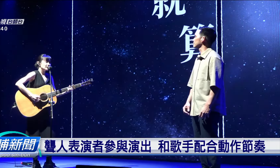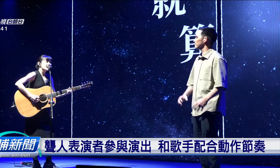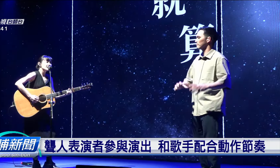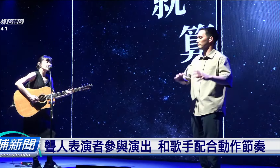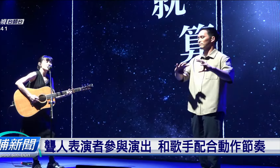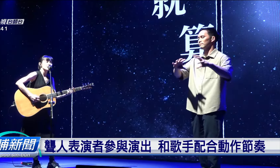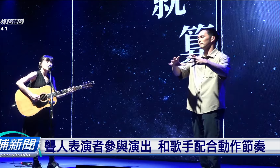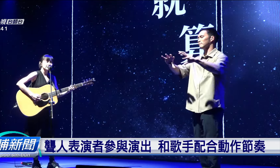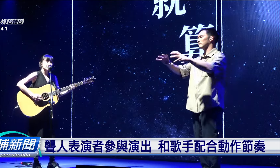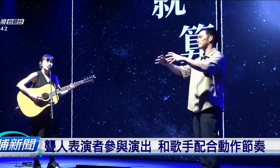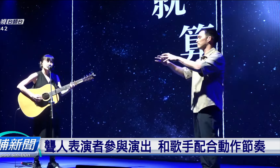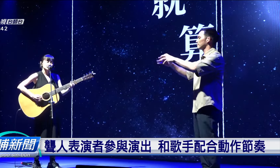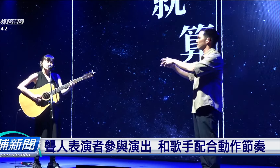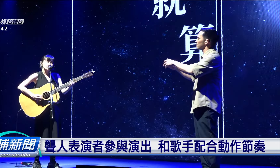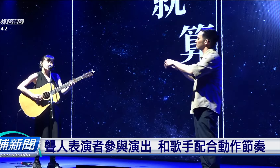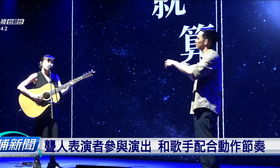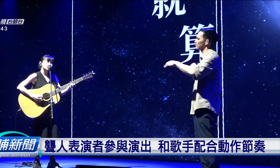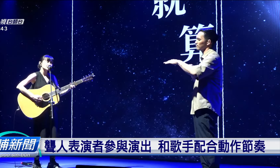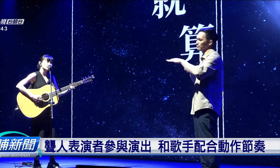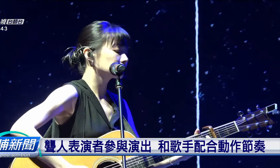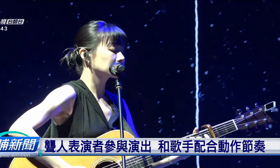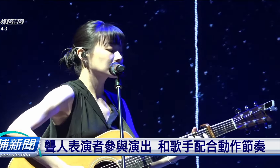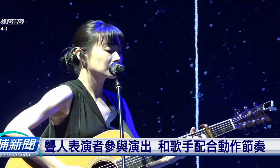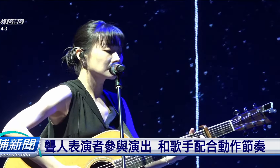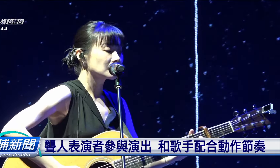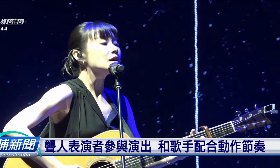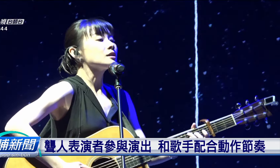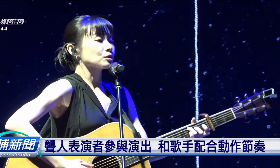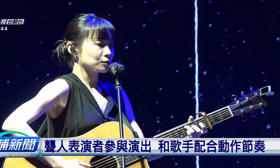会用特别的身体动作来提示。